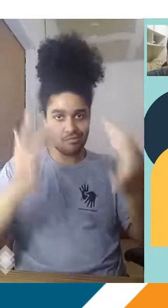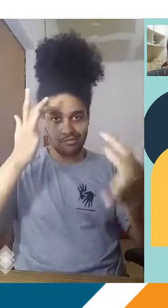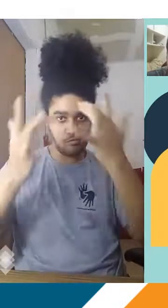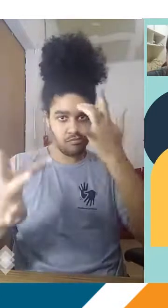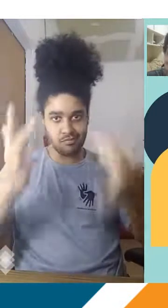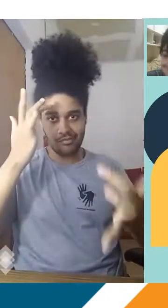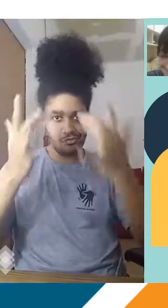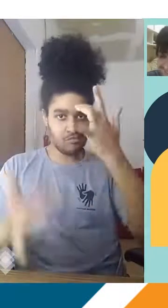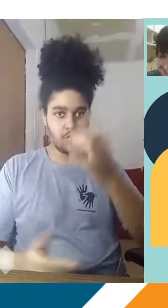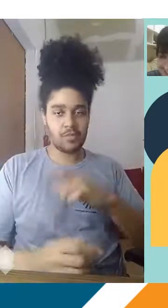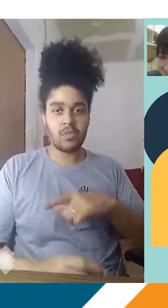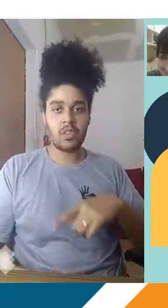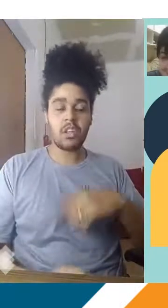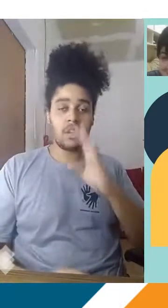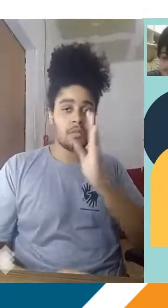decoreba.